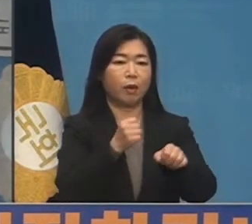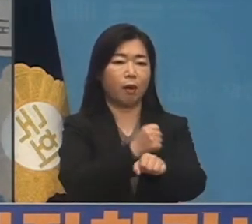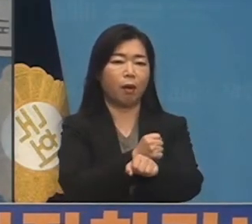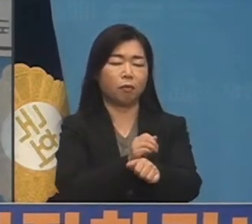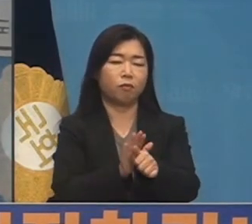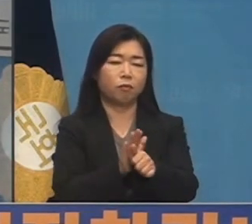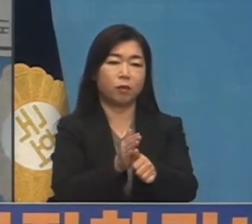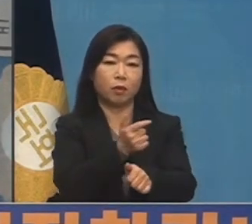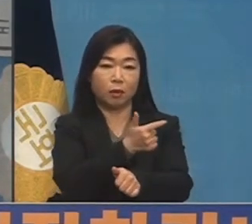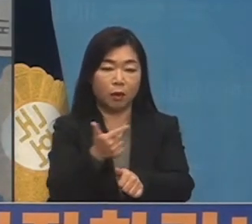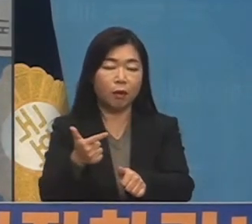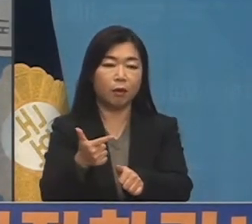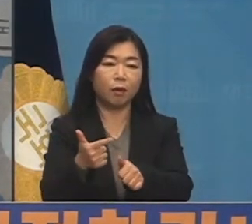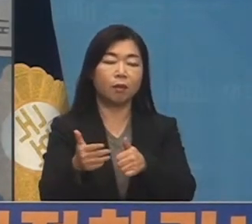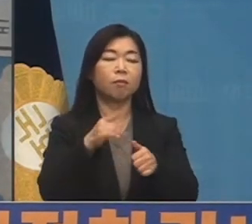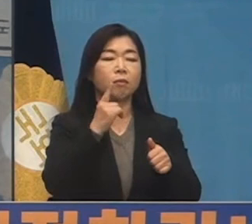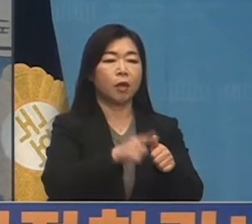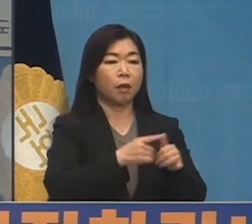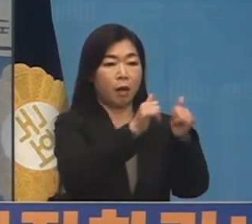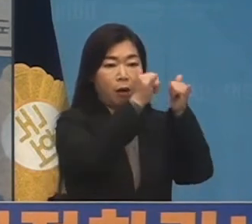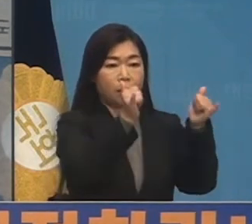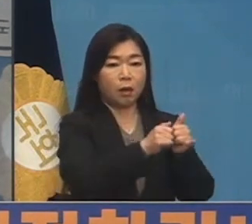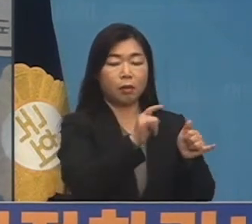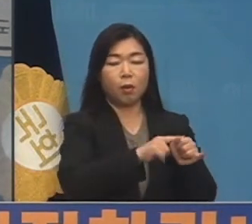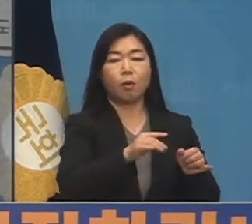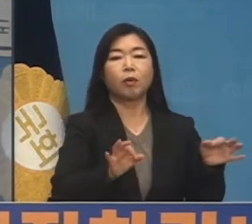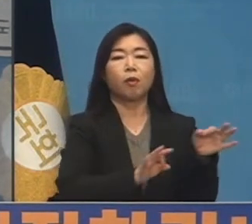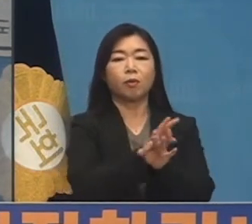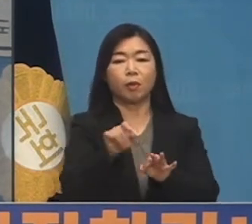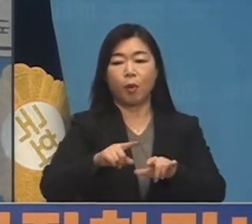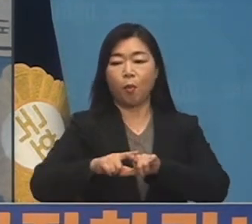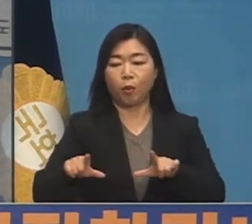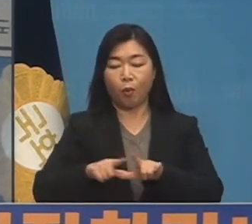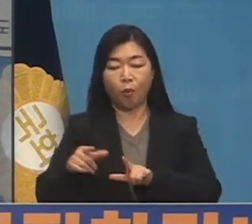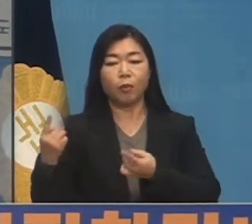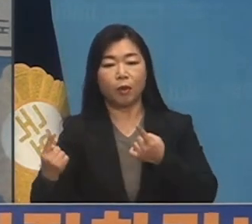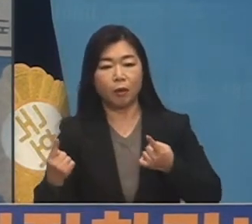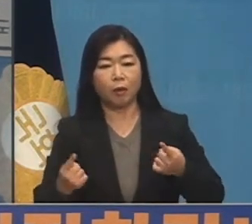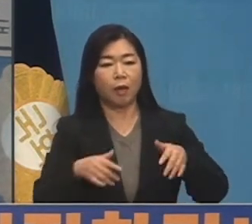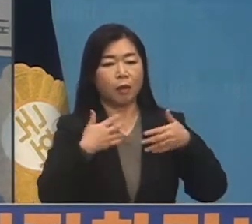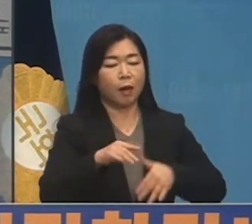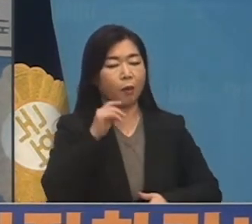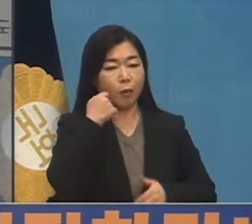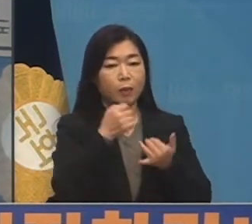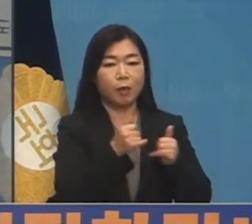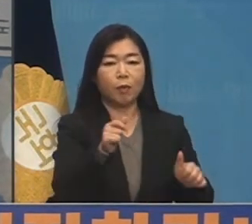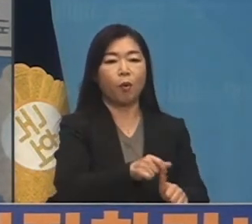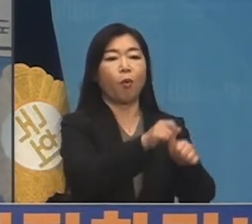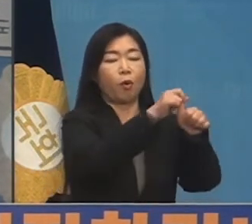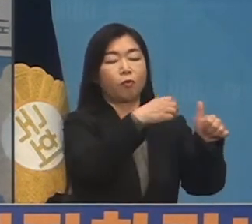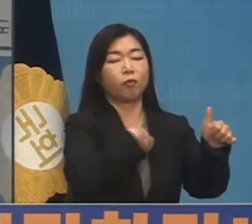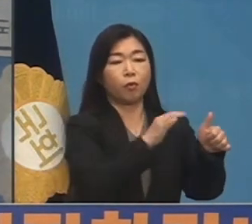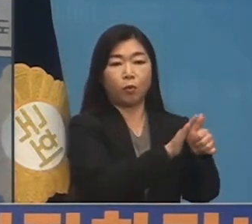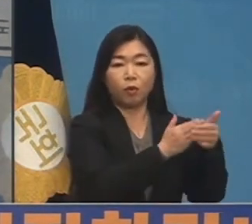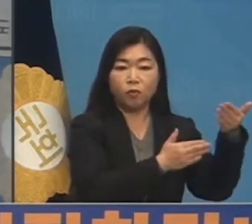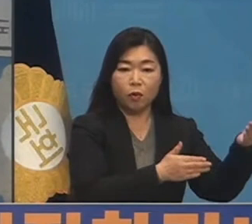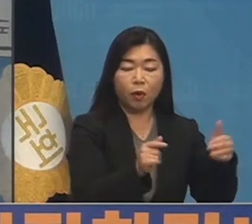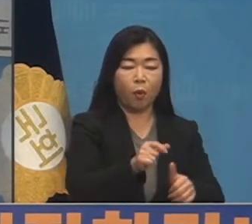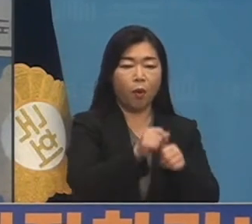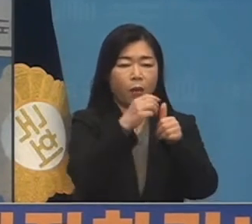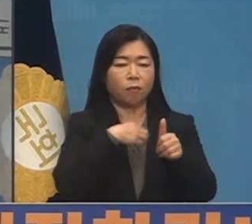파악했습니다. 사회적 경제는 일반적인 시간 고용에 비해서 취약계층의 고용 비중이 높고 고용 위기